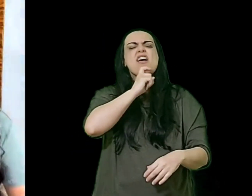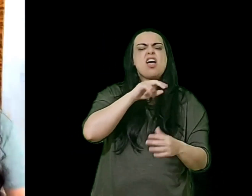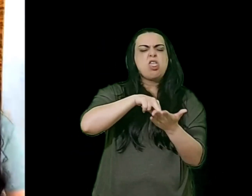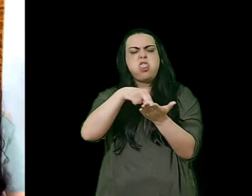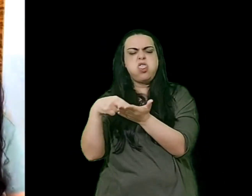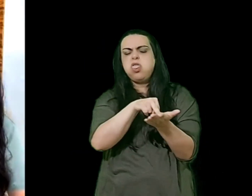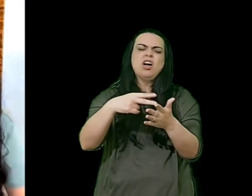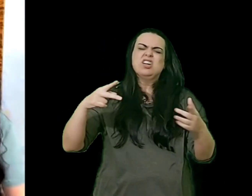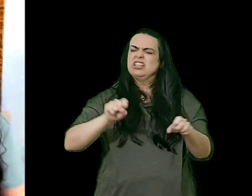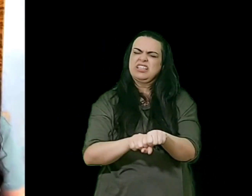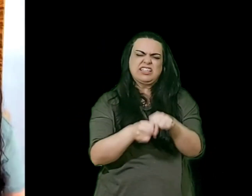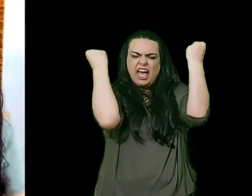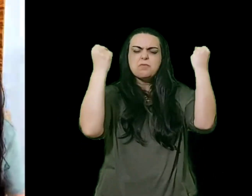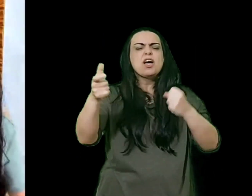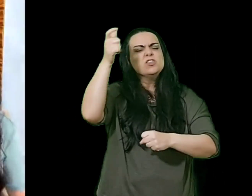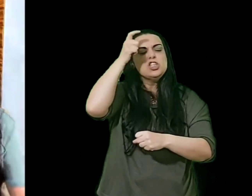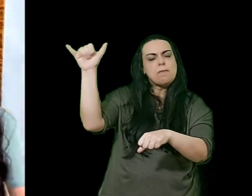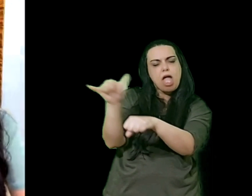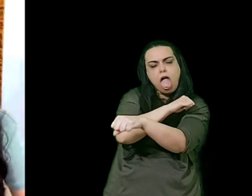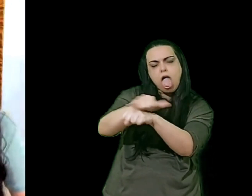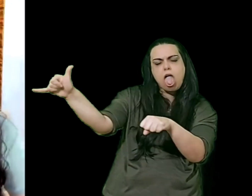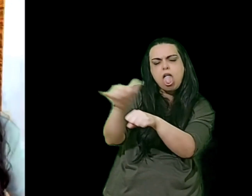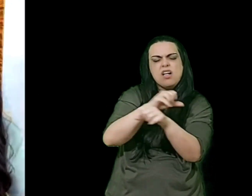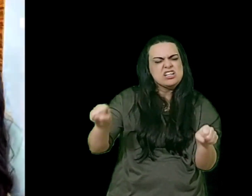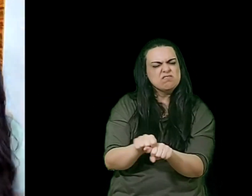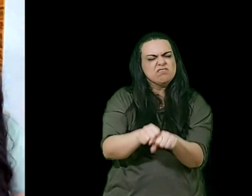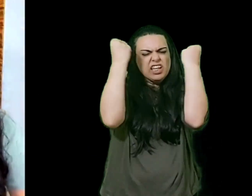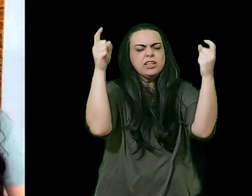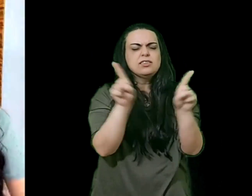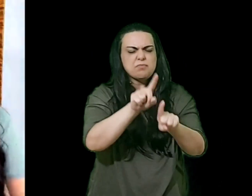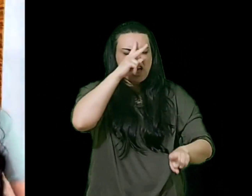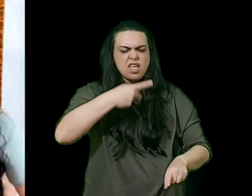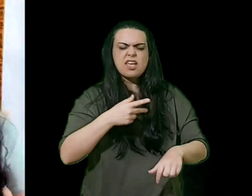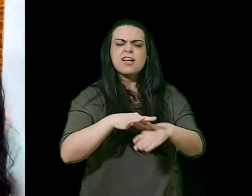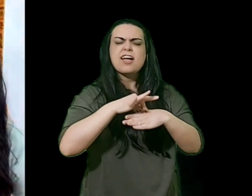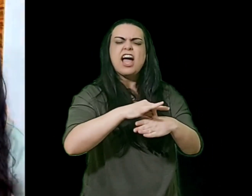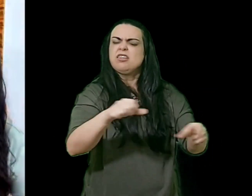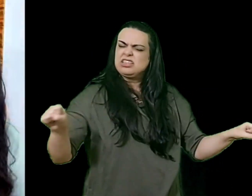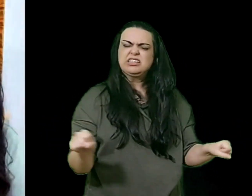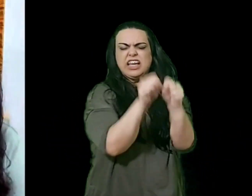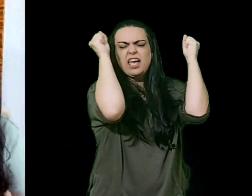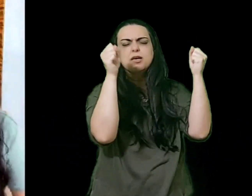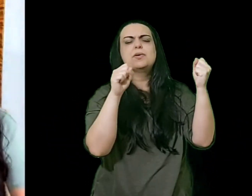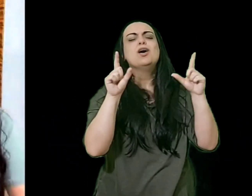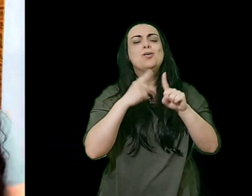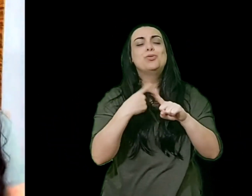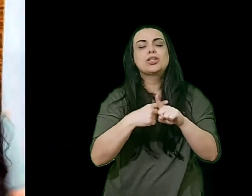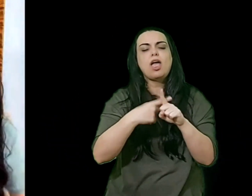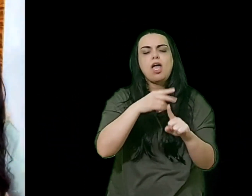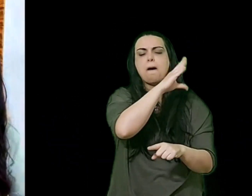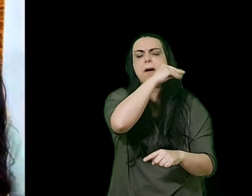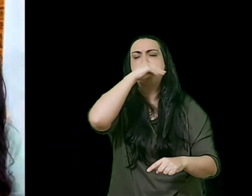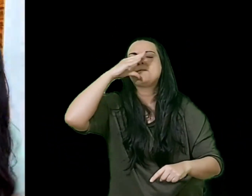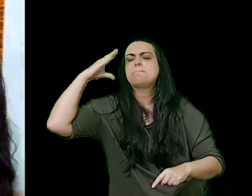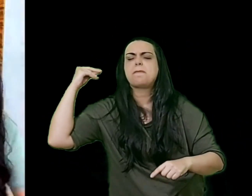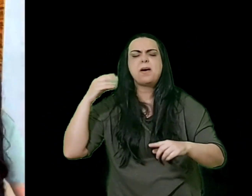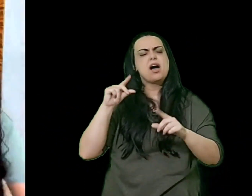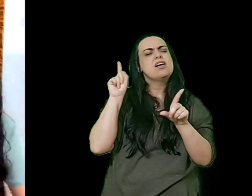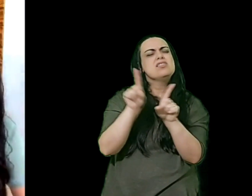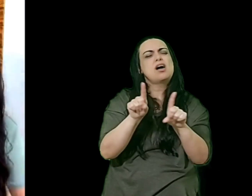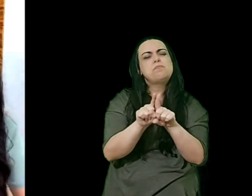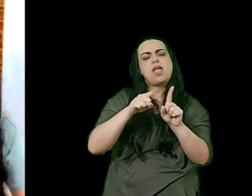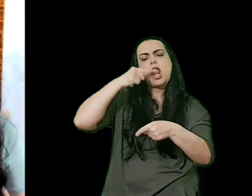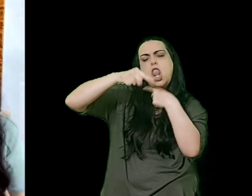que obras do maligno sejam destruídas e que obras da carne também, porque procrastinação não é ferramenta só do diabo,